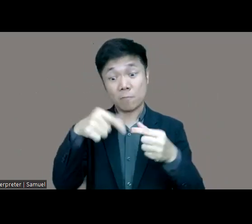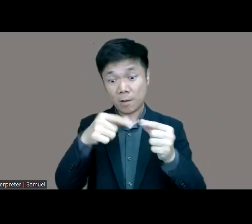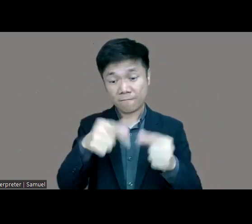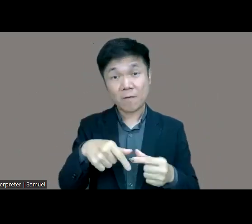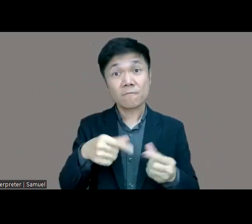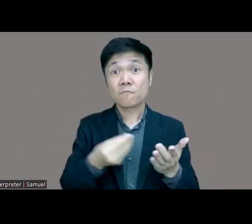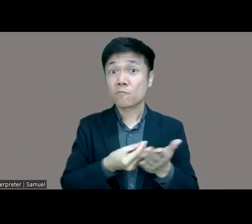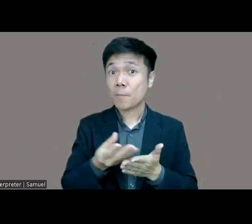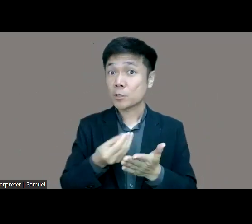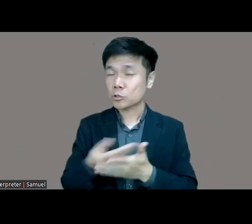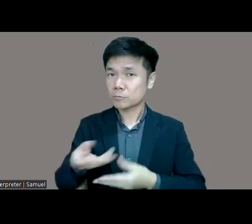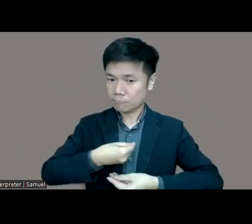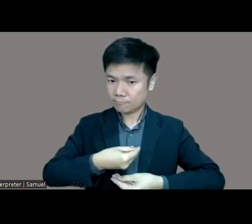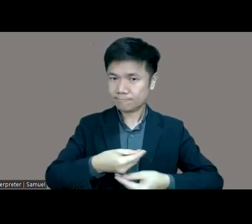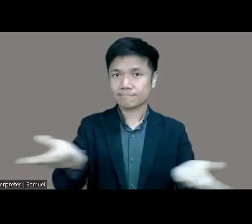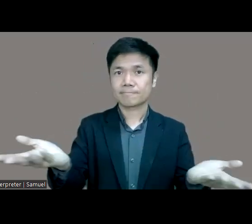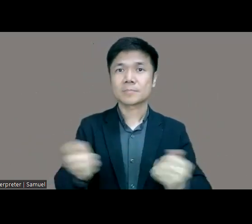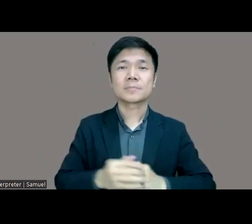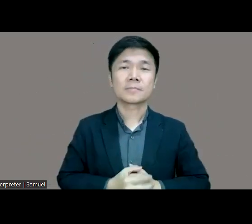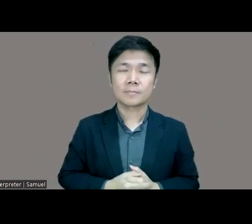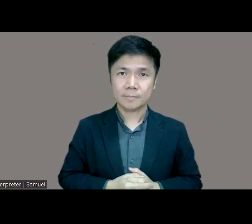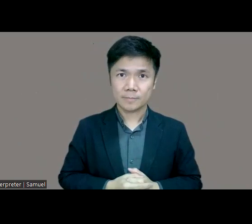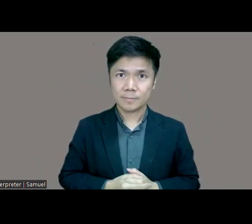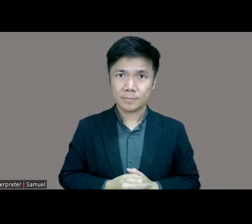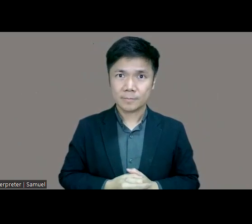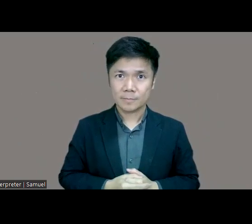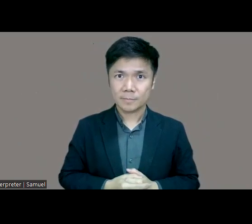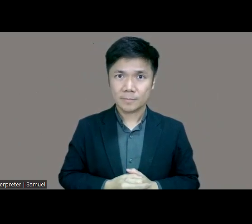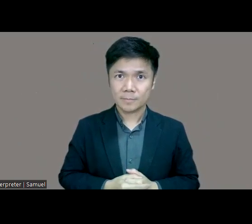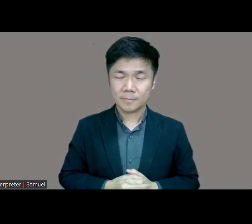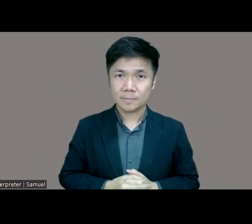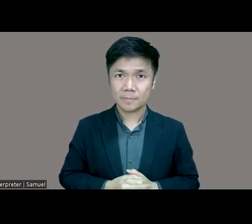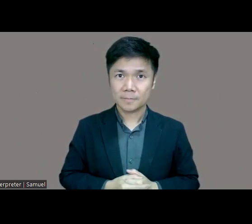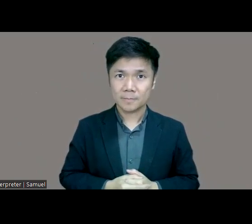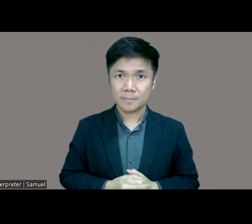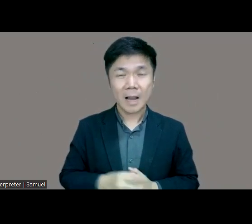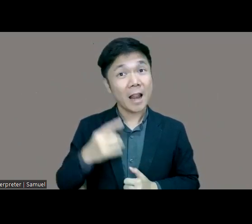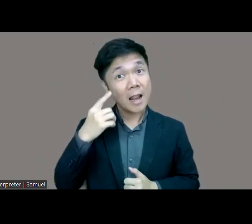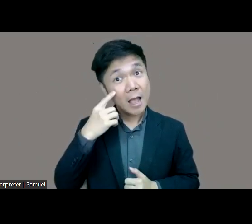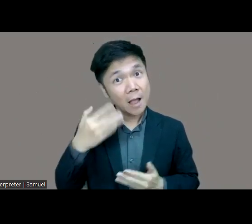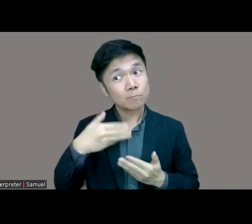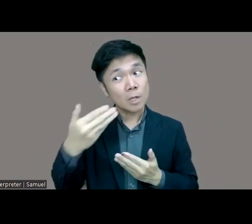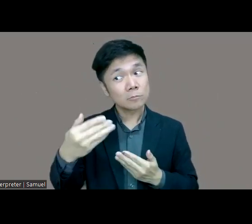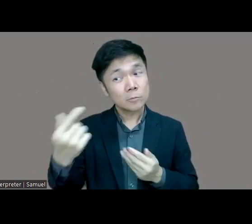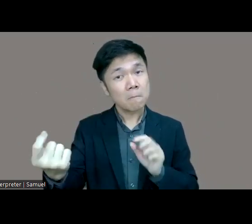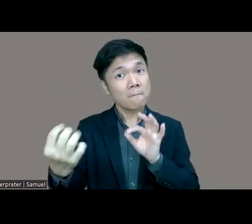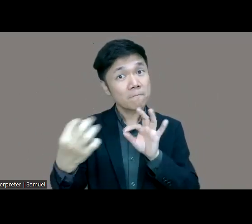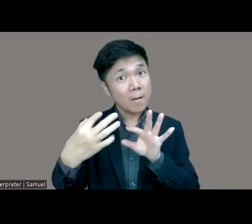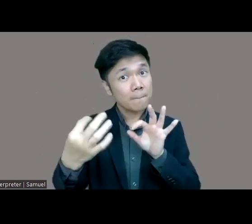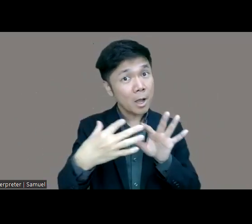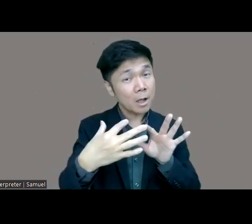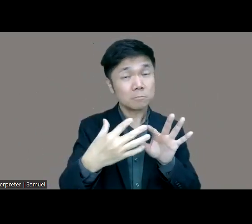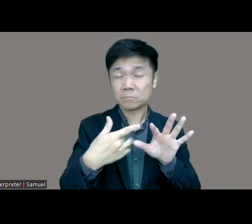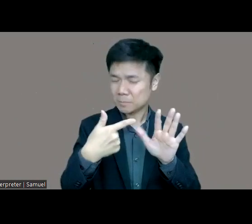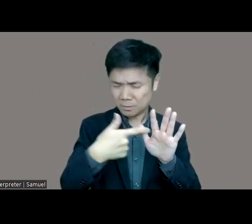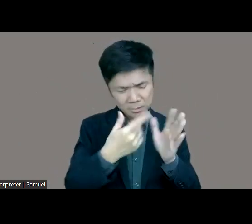référence pour partager, pour disséminer et aussi nous revenir avec des informations de